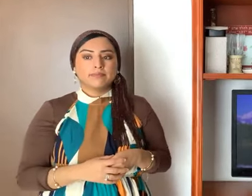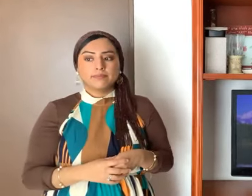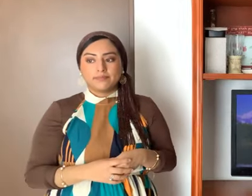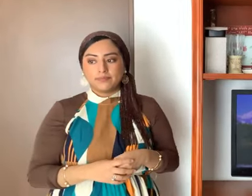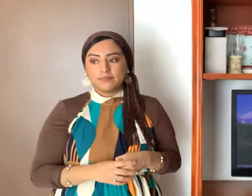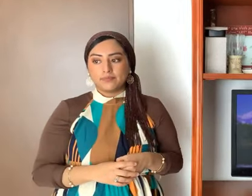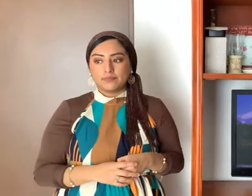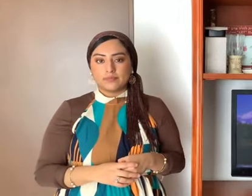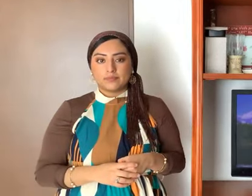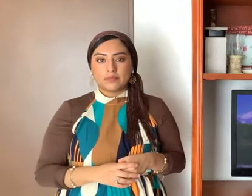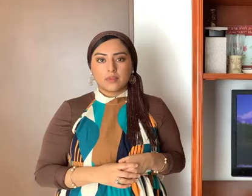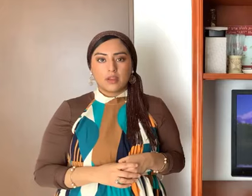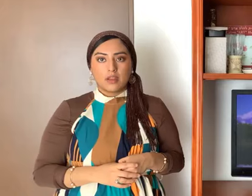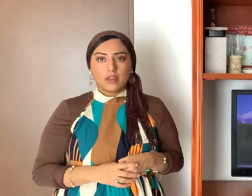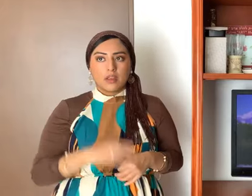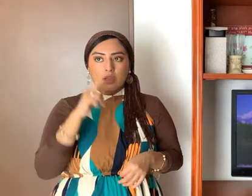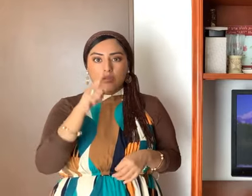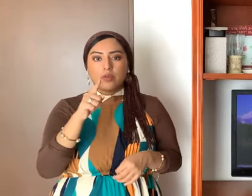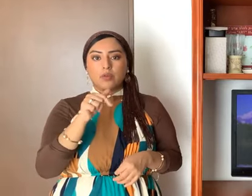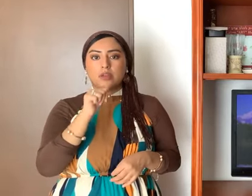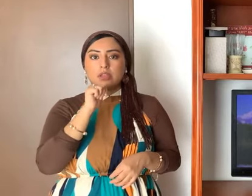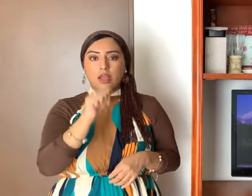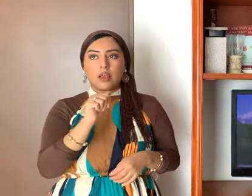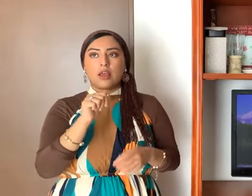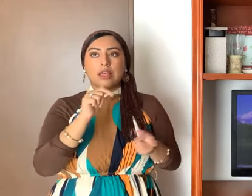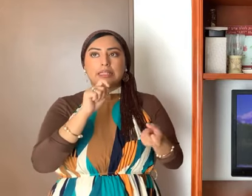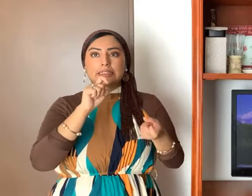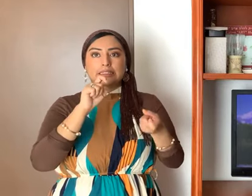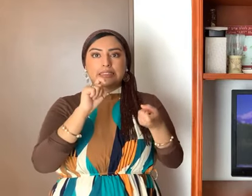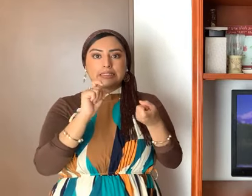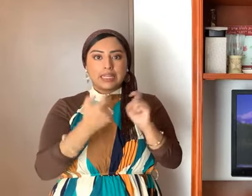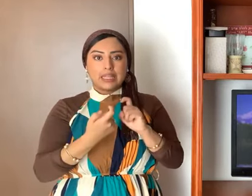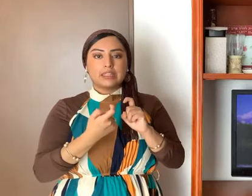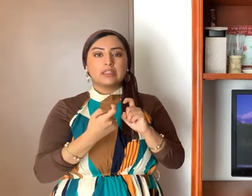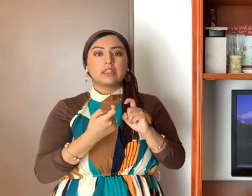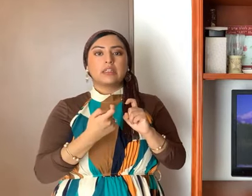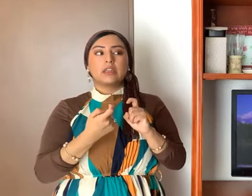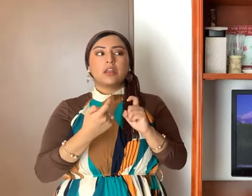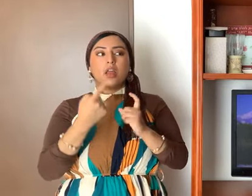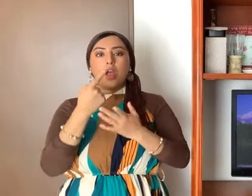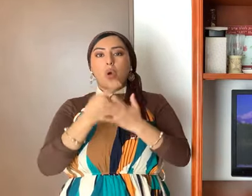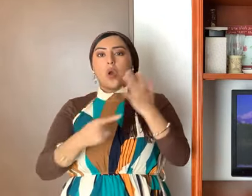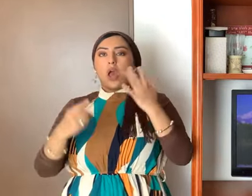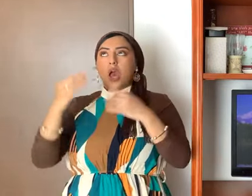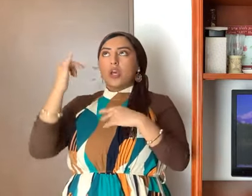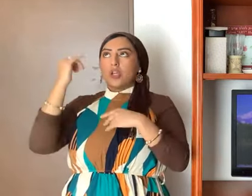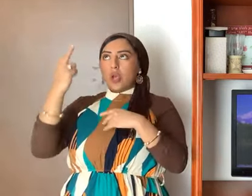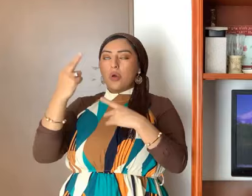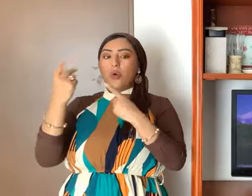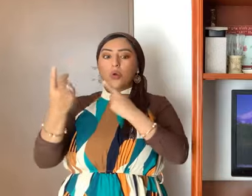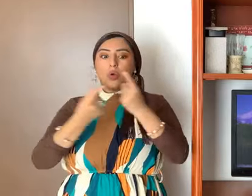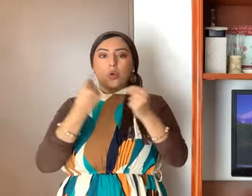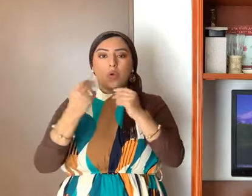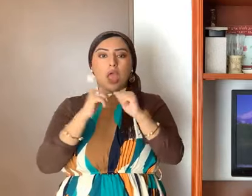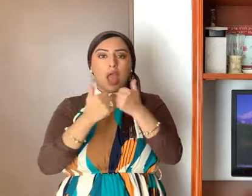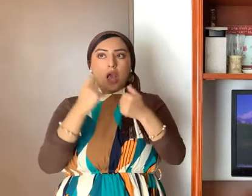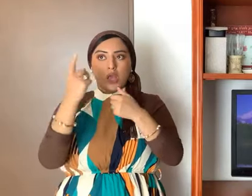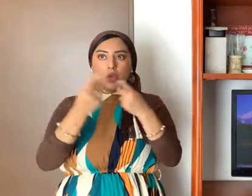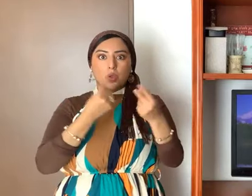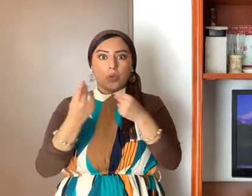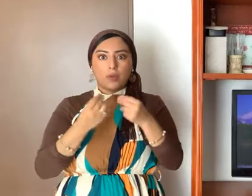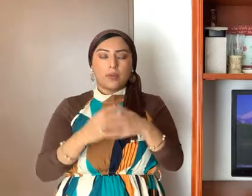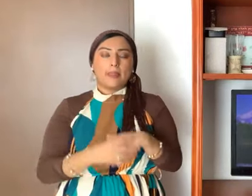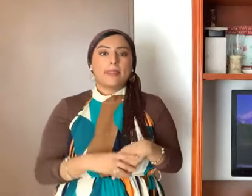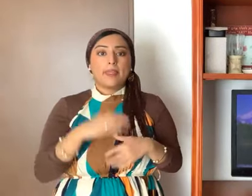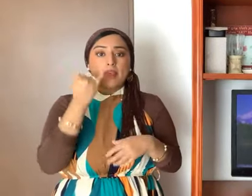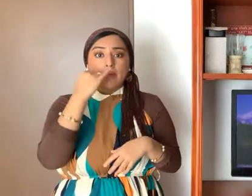tienes tú que cambiar o condicionar lo que el Eterno hará y cómo lo va a hacer.